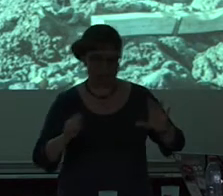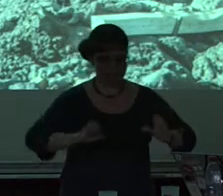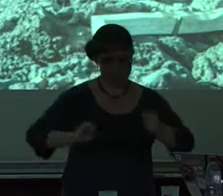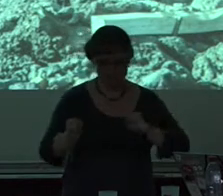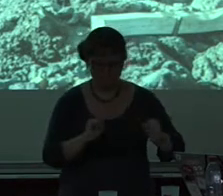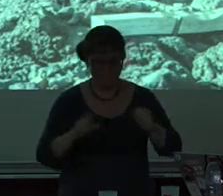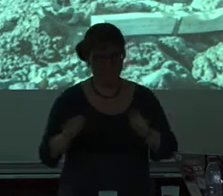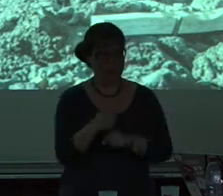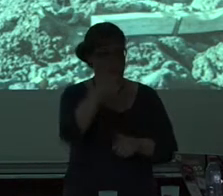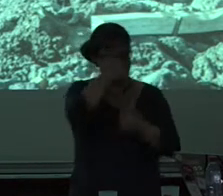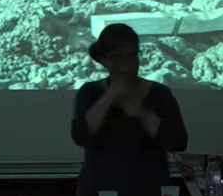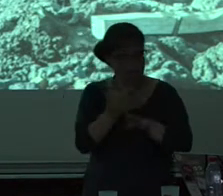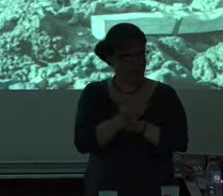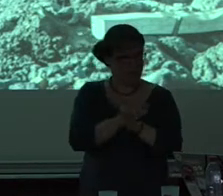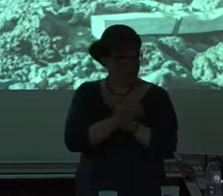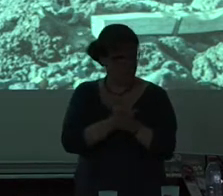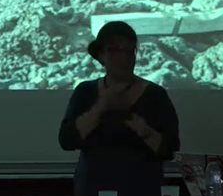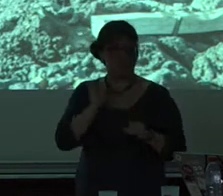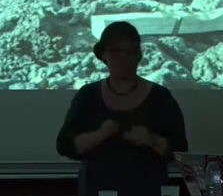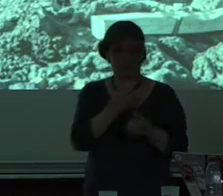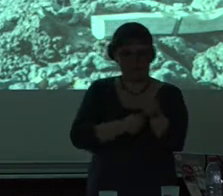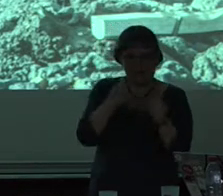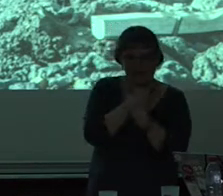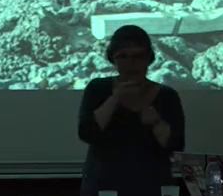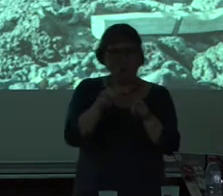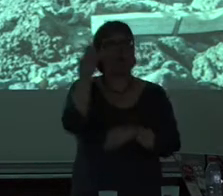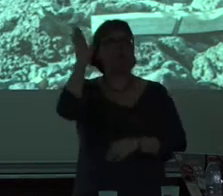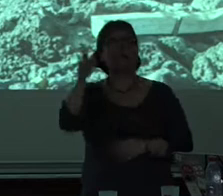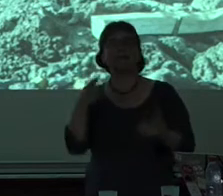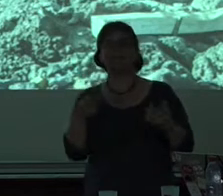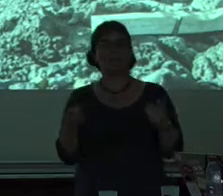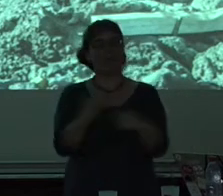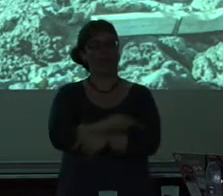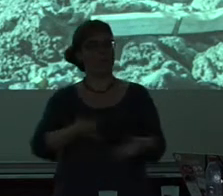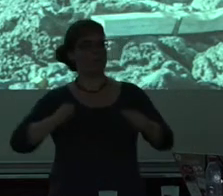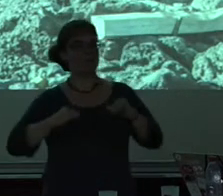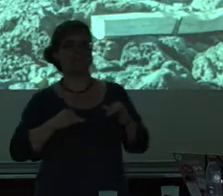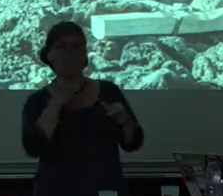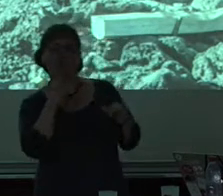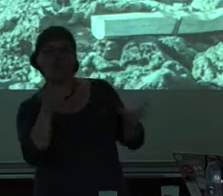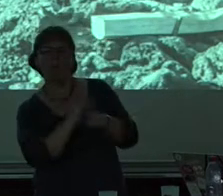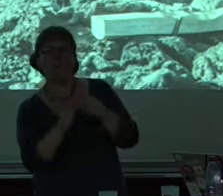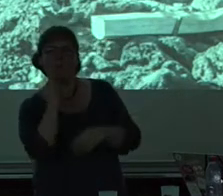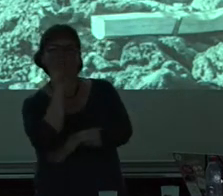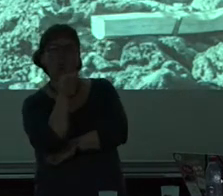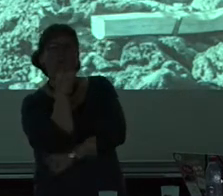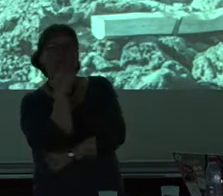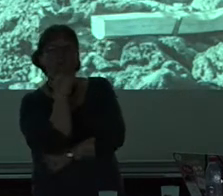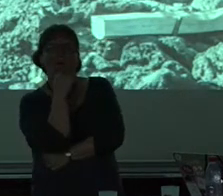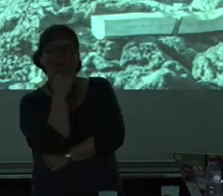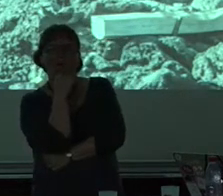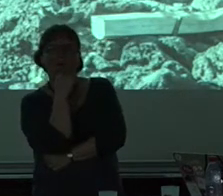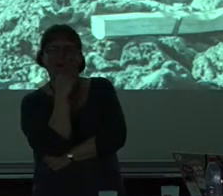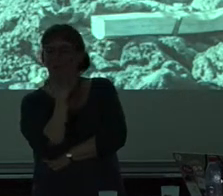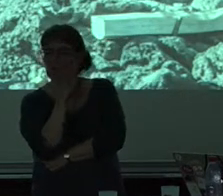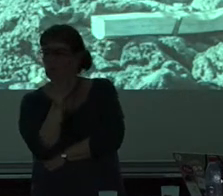évidemment, vous la préparez et ensuite vous la faites. Que quand vous regardez une vidéo qui est sur Internet, vous êtes passif et vous ne vous souvenez pas forcément de ce que vous